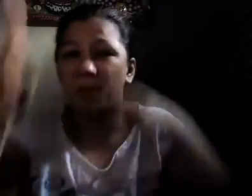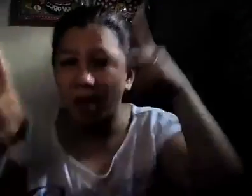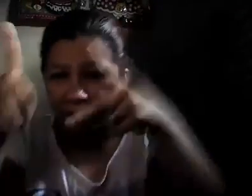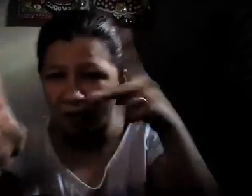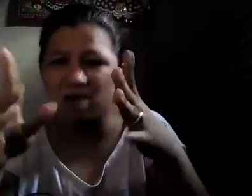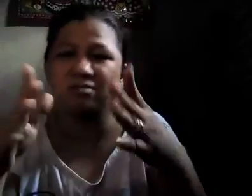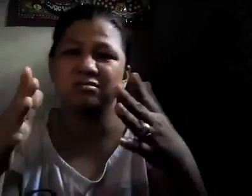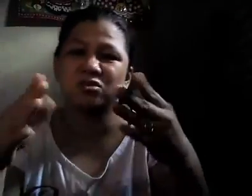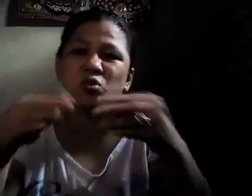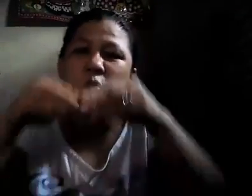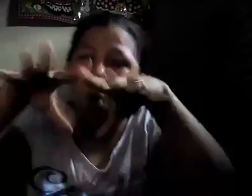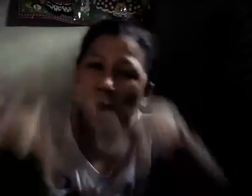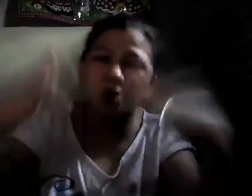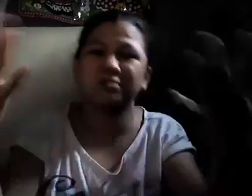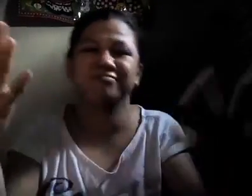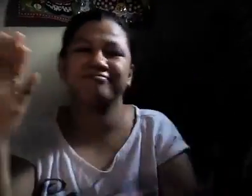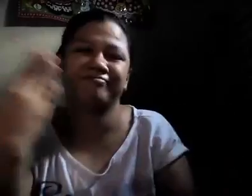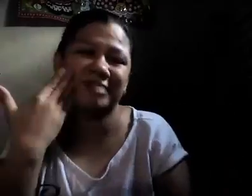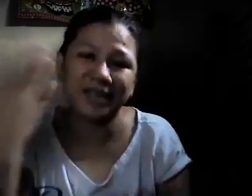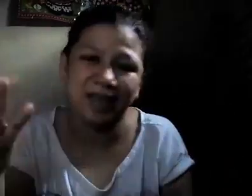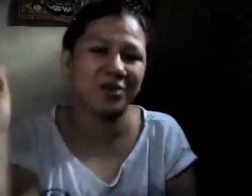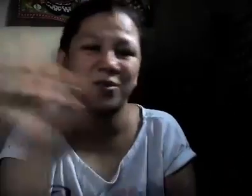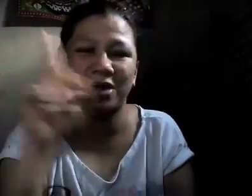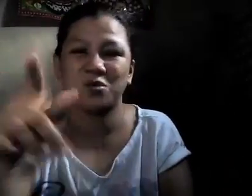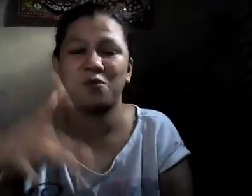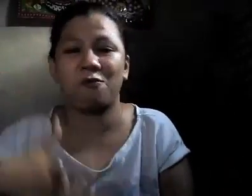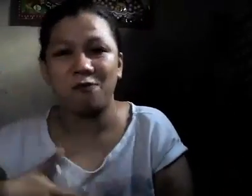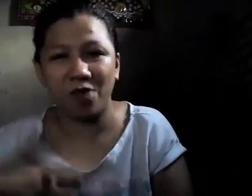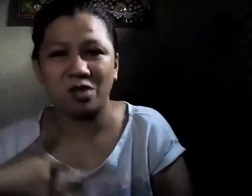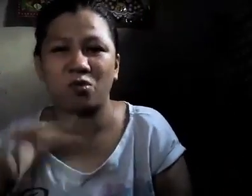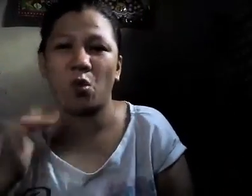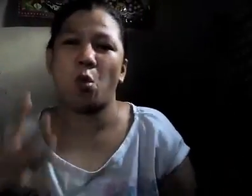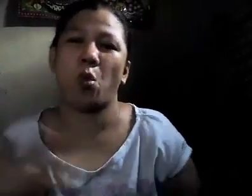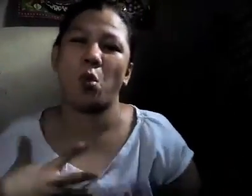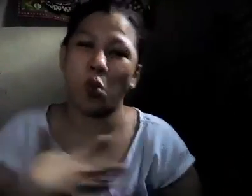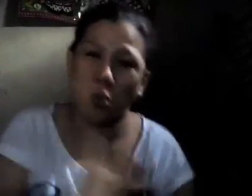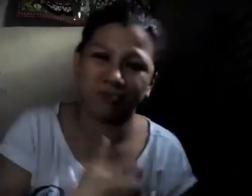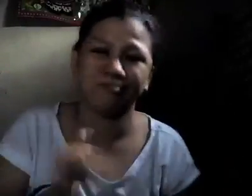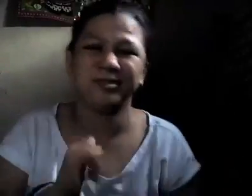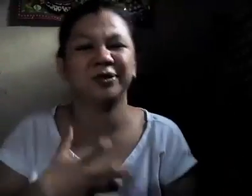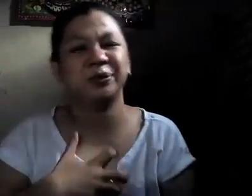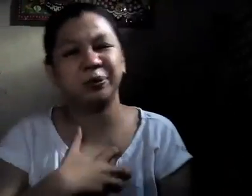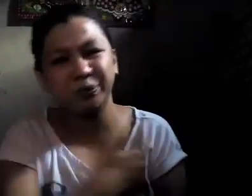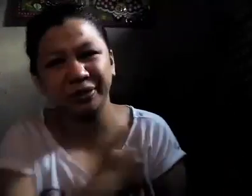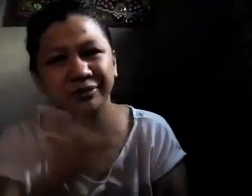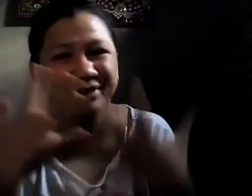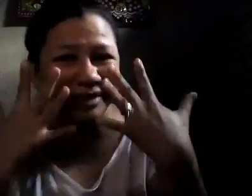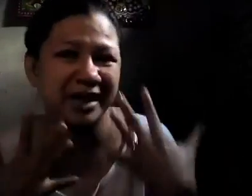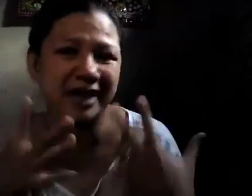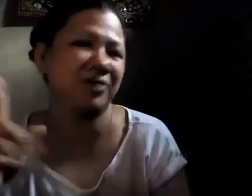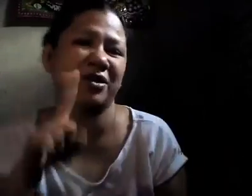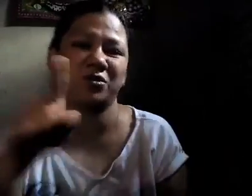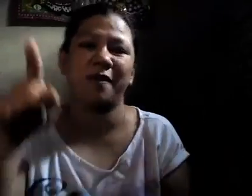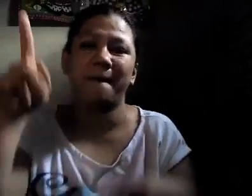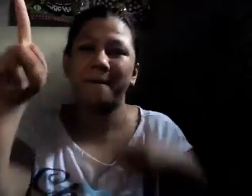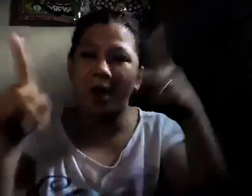Paano kung maulit yun ulit tapos nasa labas siya? Don't worry. Aalaga ako si Gloria. Okay.